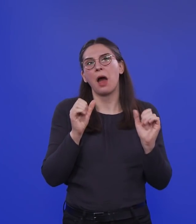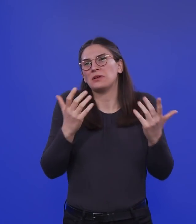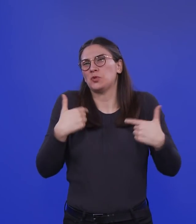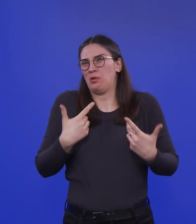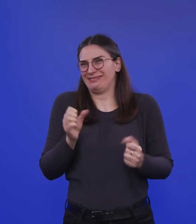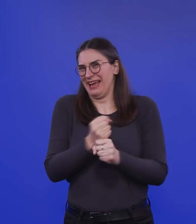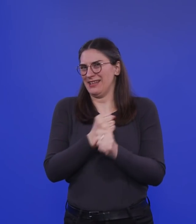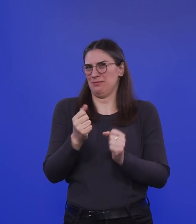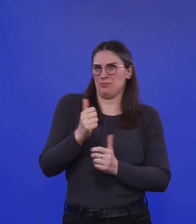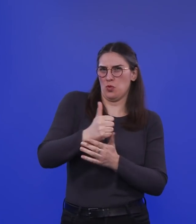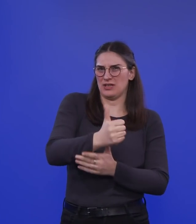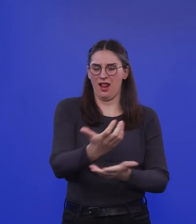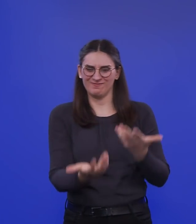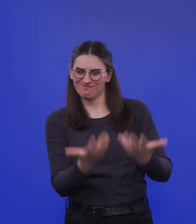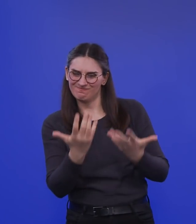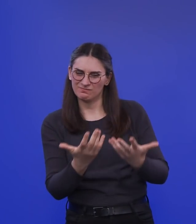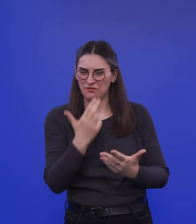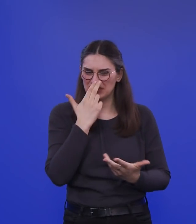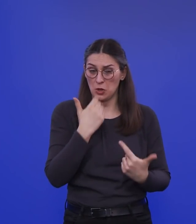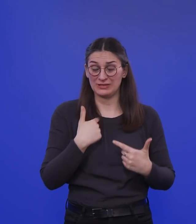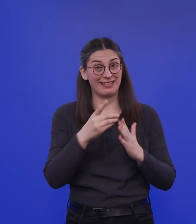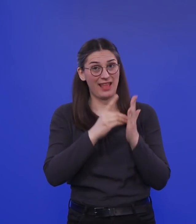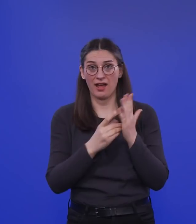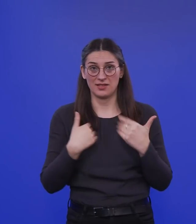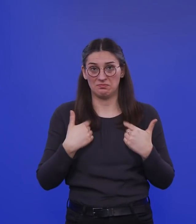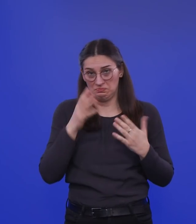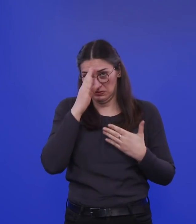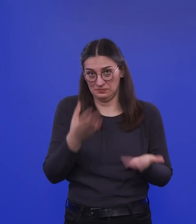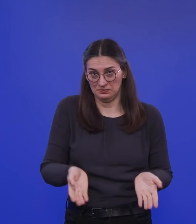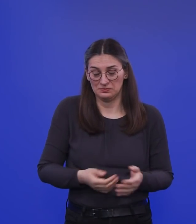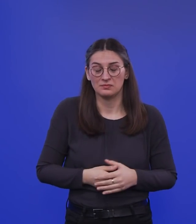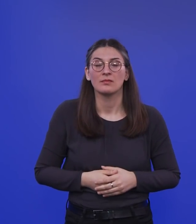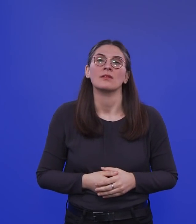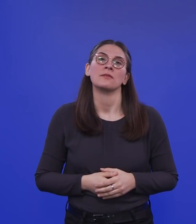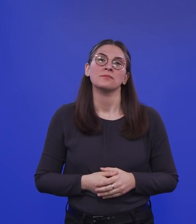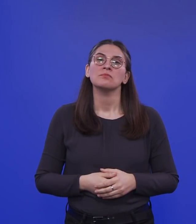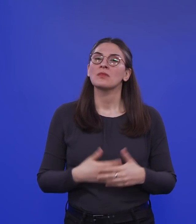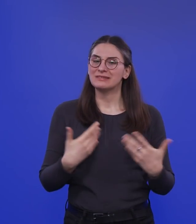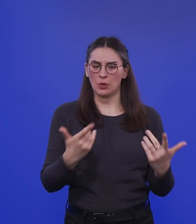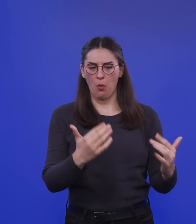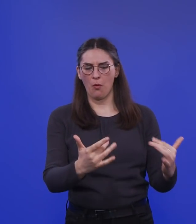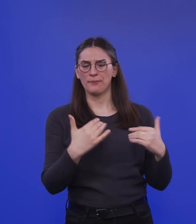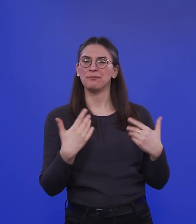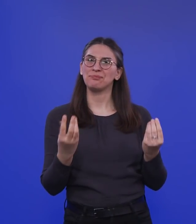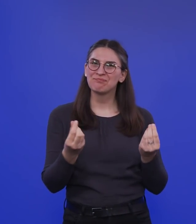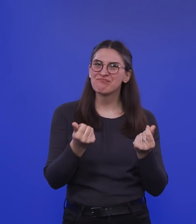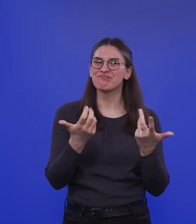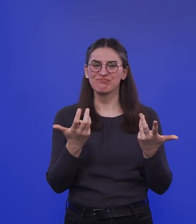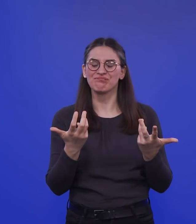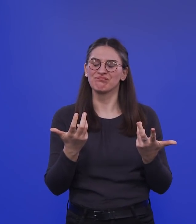beurteilen, wie die Lage ist. Ich habe da auch noch keine Daten gesehen. Unter diesem Eindruck muss man sich eben klarmachen, man kann, wenn man